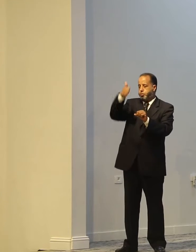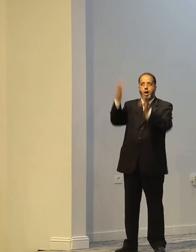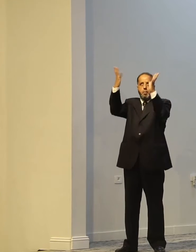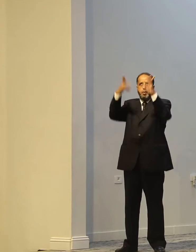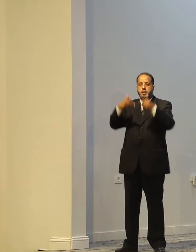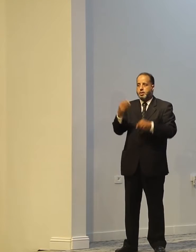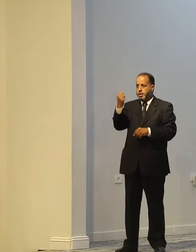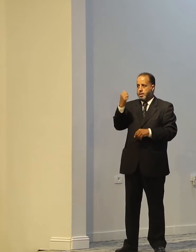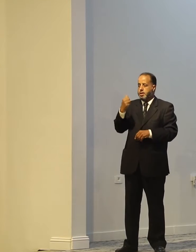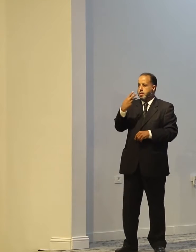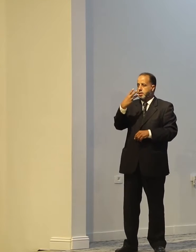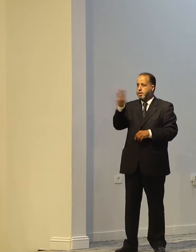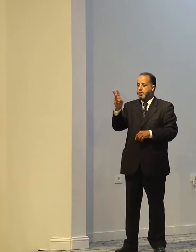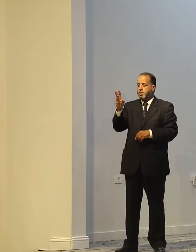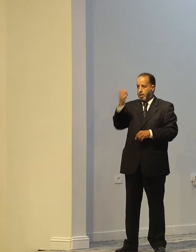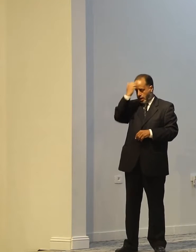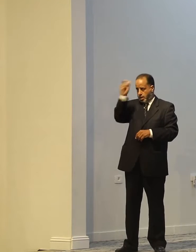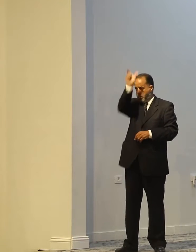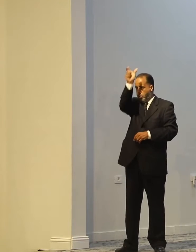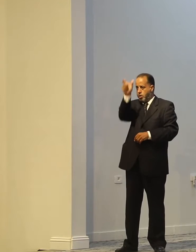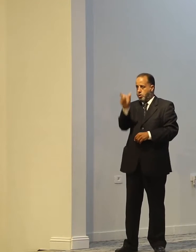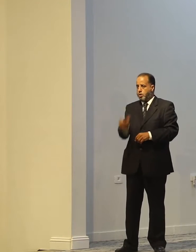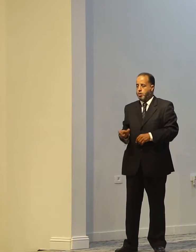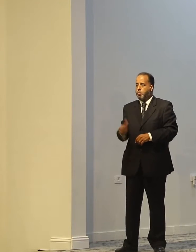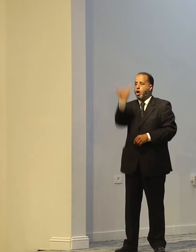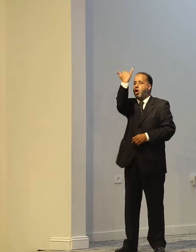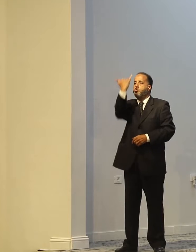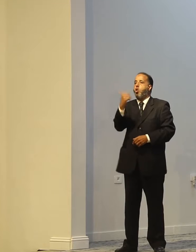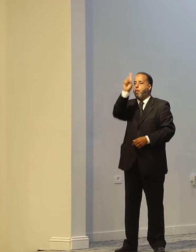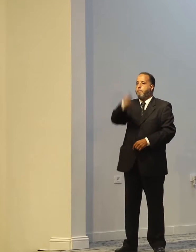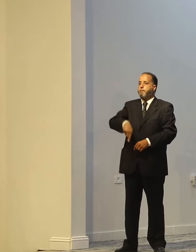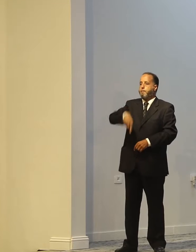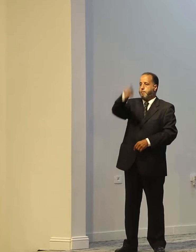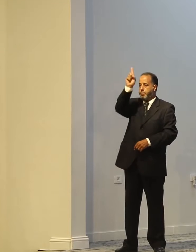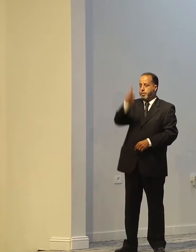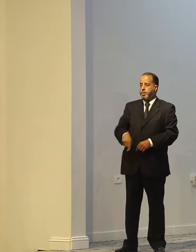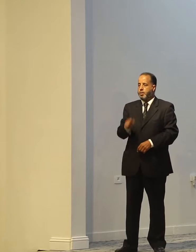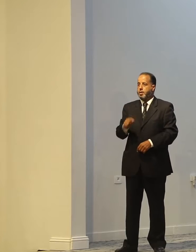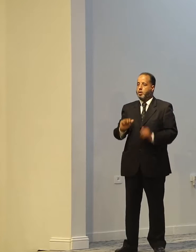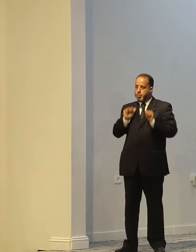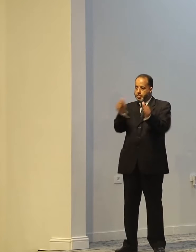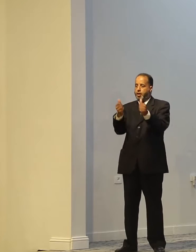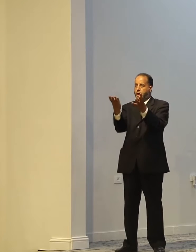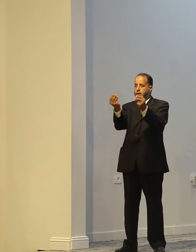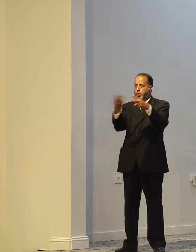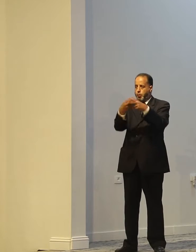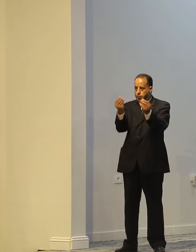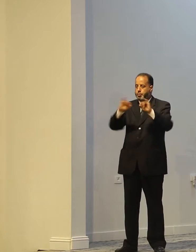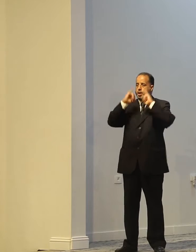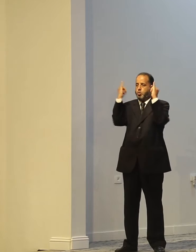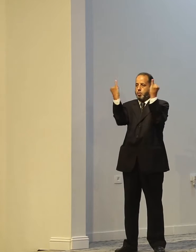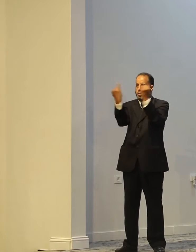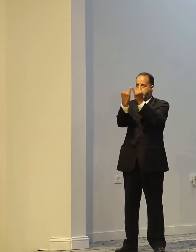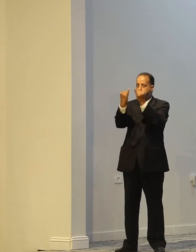تجاوزت 30,000 مسجل في اليوم، الأمر الذي دفع الكثير من